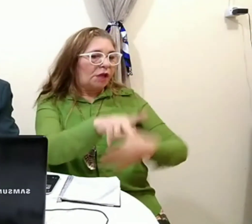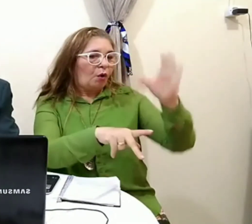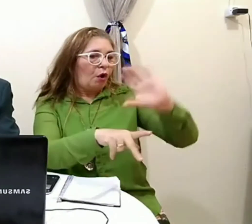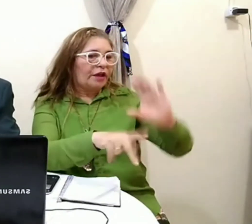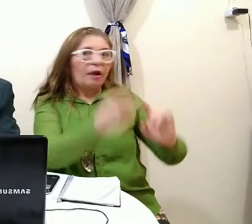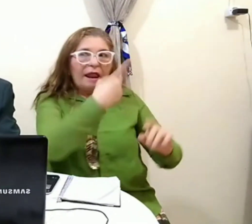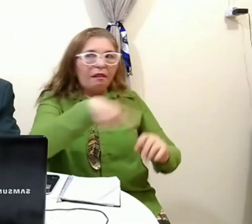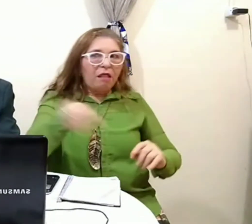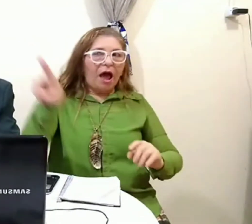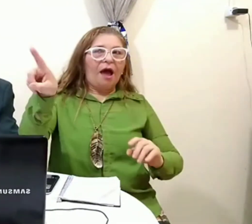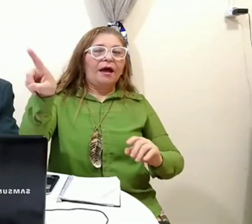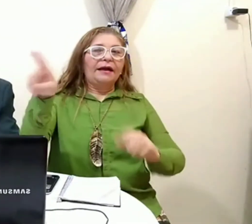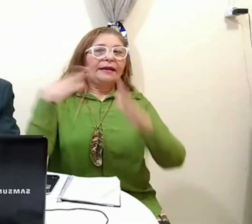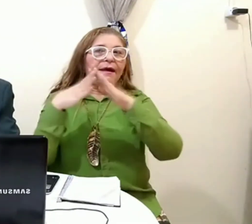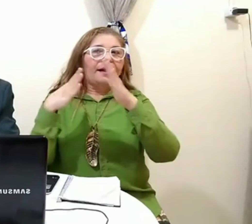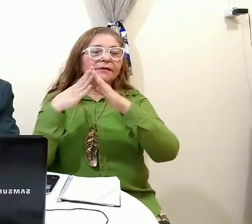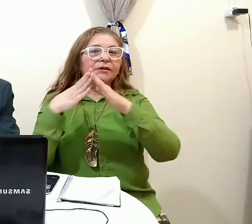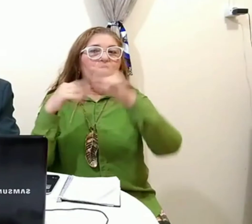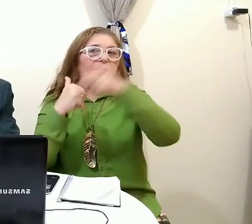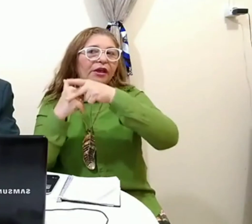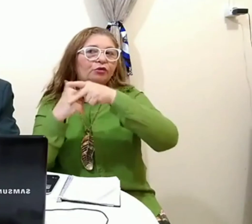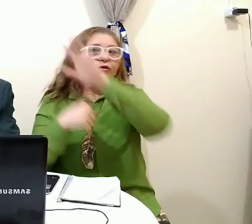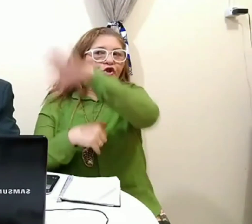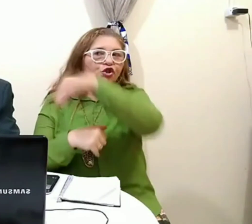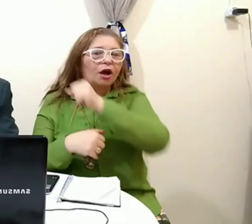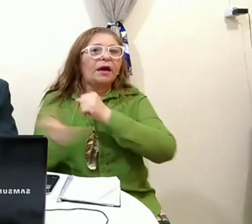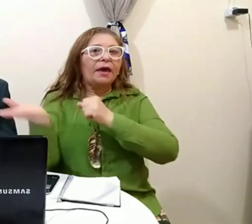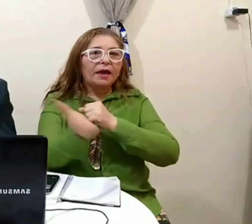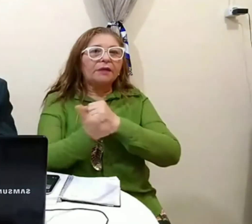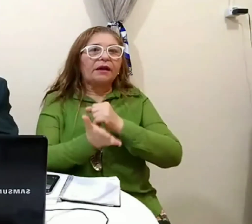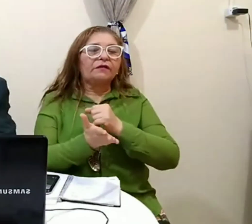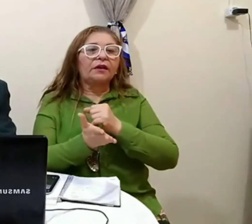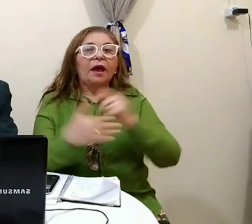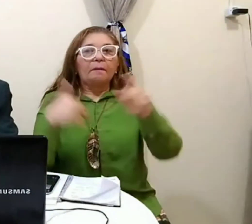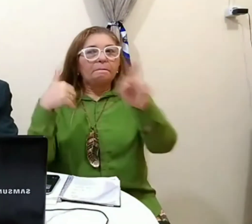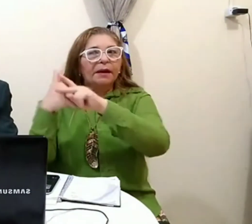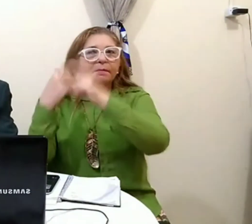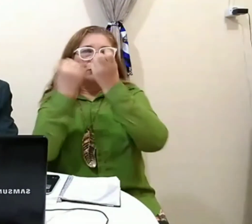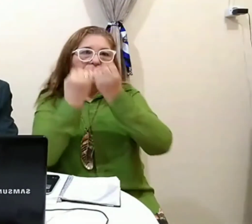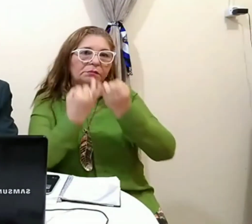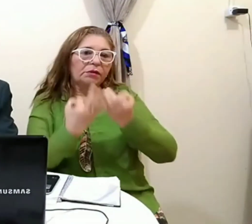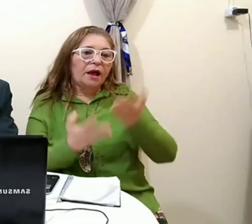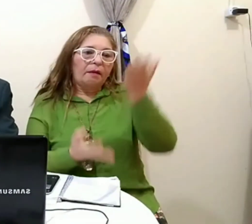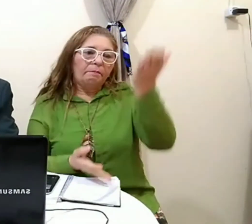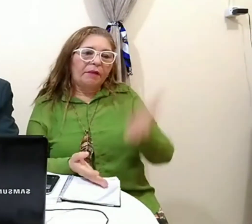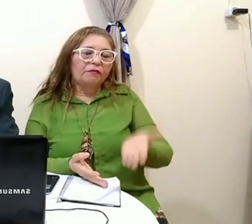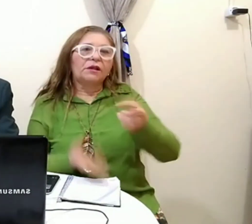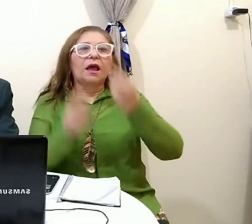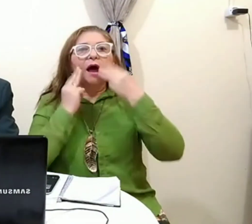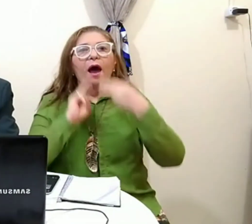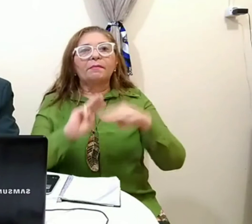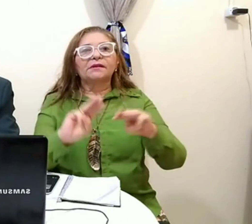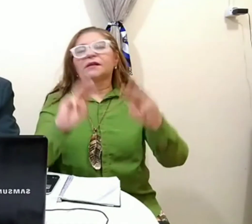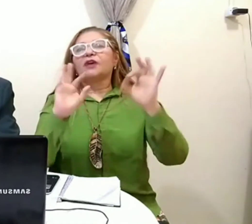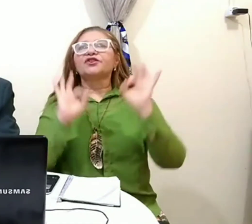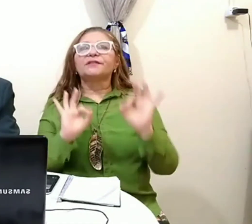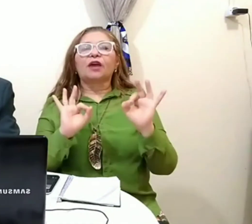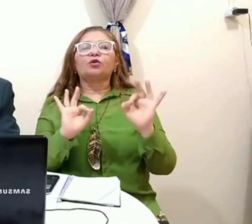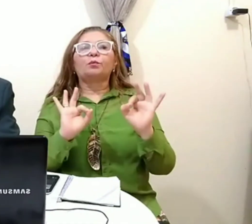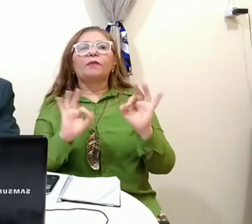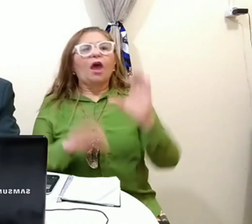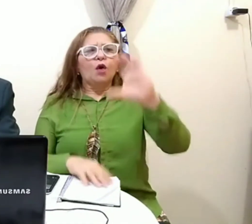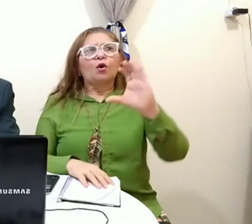alguém lá e chama Simão Pedro, que venha então para trazer a mensagem do Senhor para ti. E Cornélio